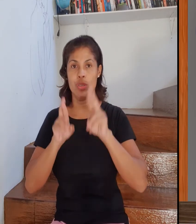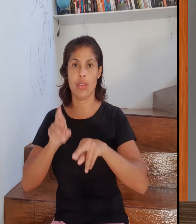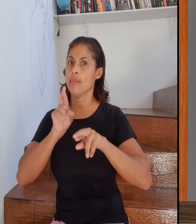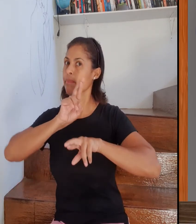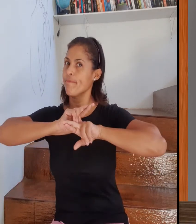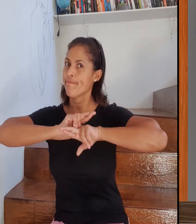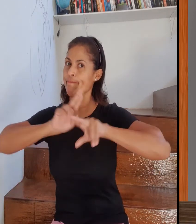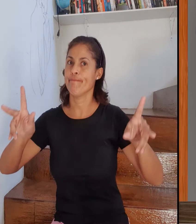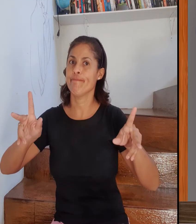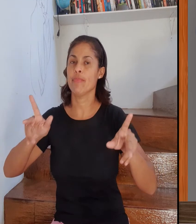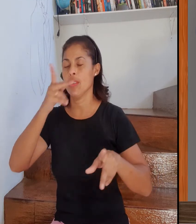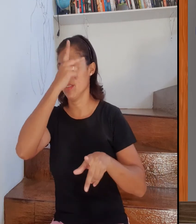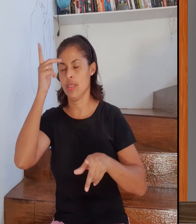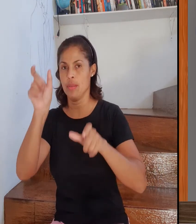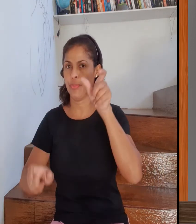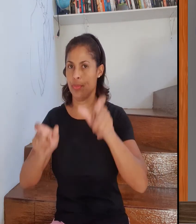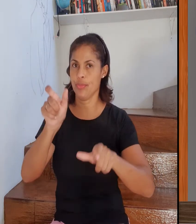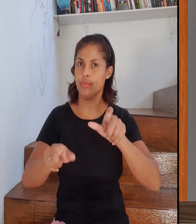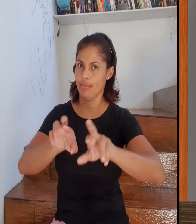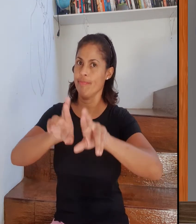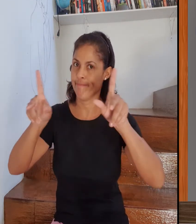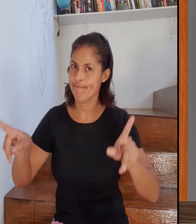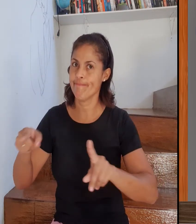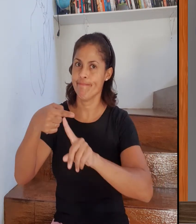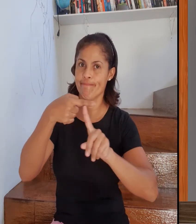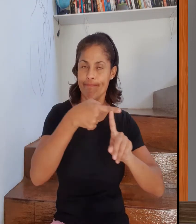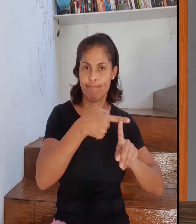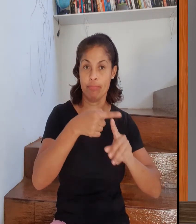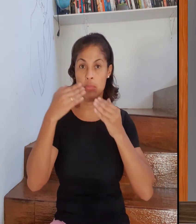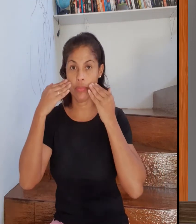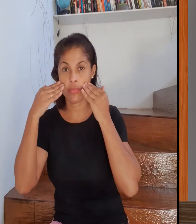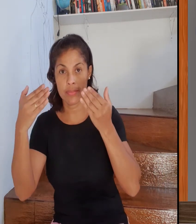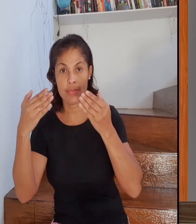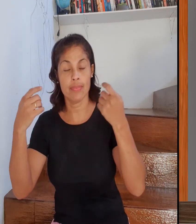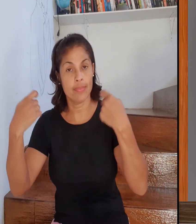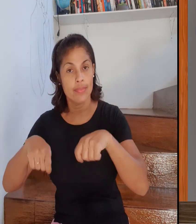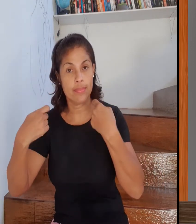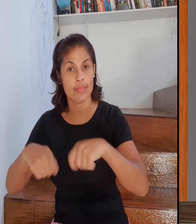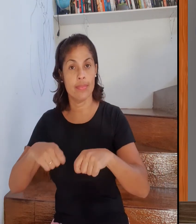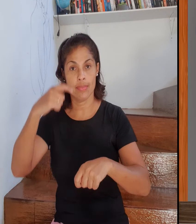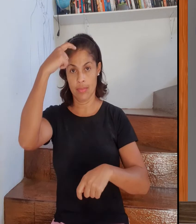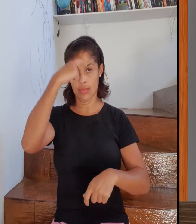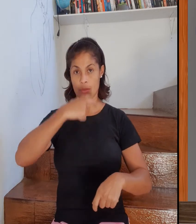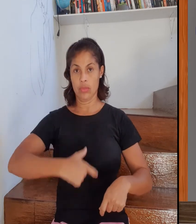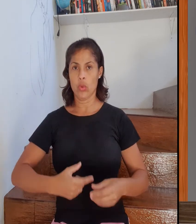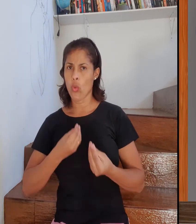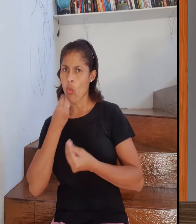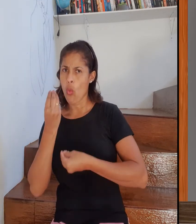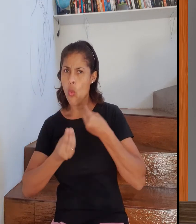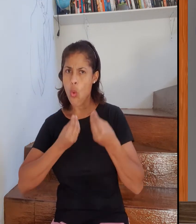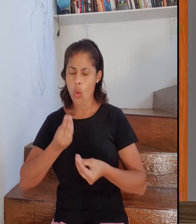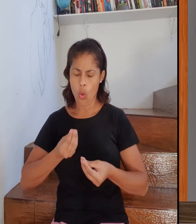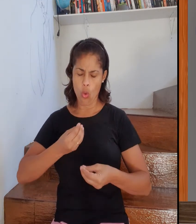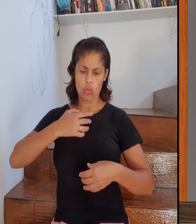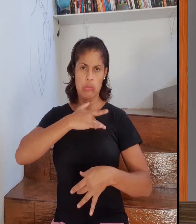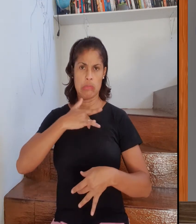respostas terapêuticas em pessoas diferentes. O volume aparente de distribuição depende do estado fisiológico e